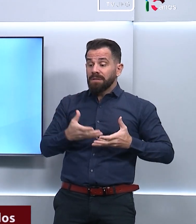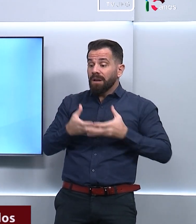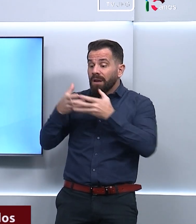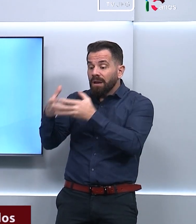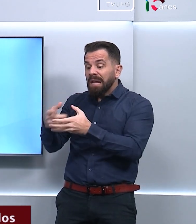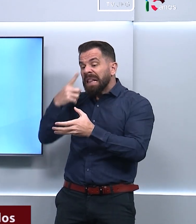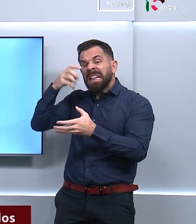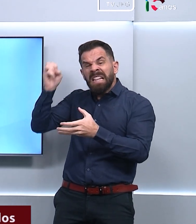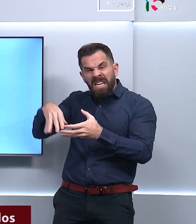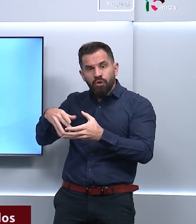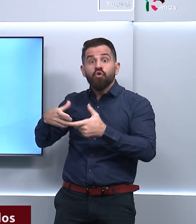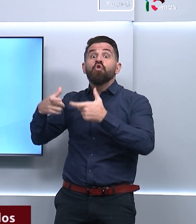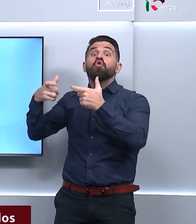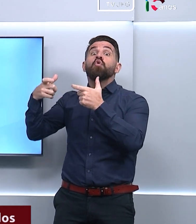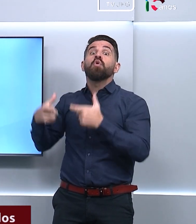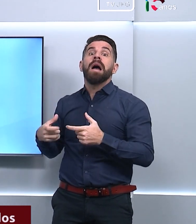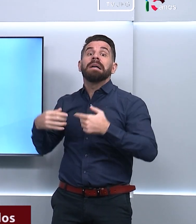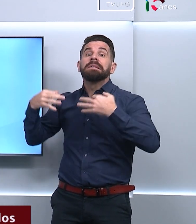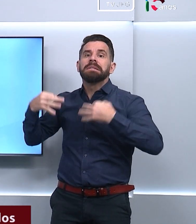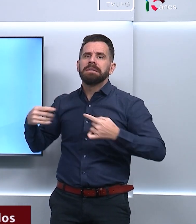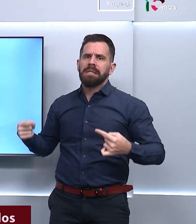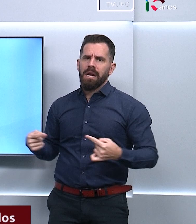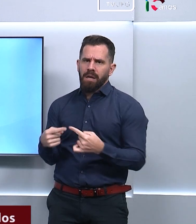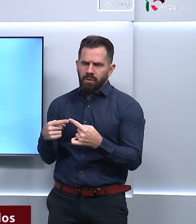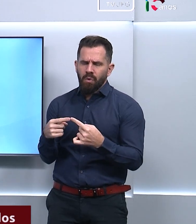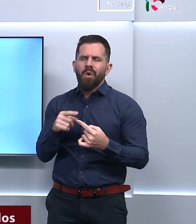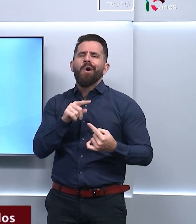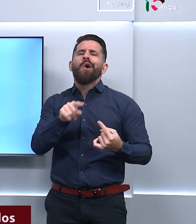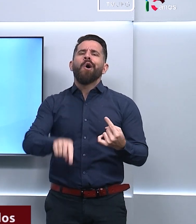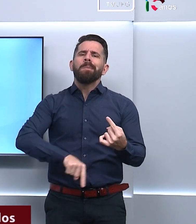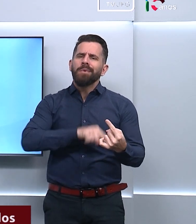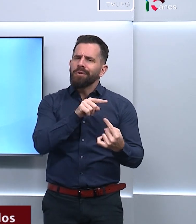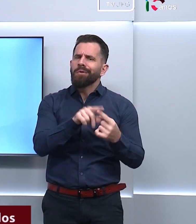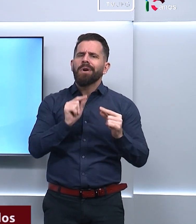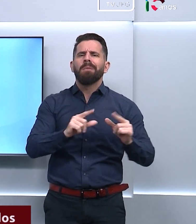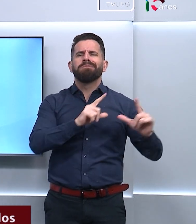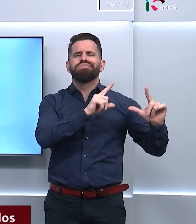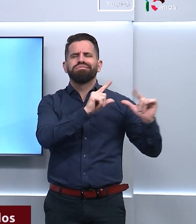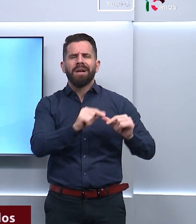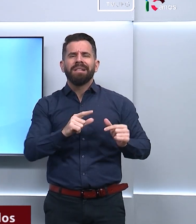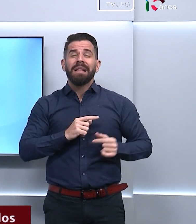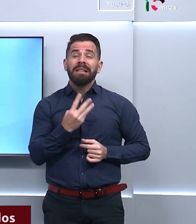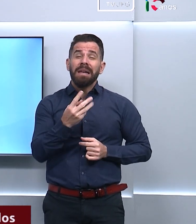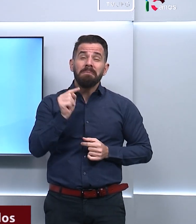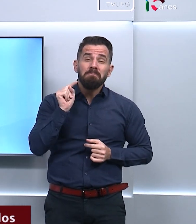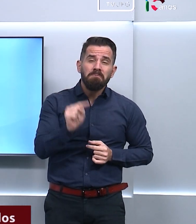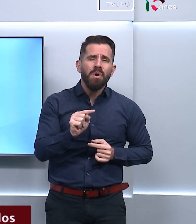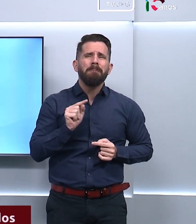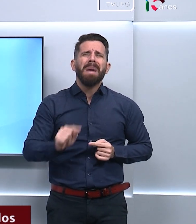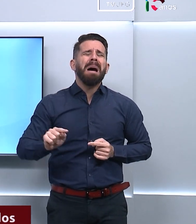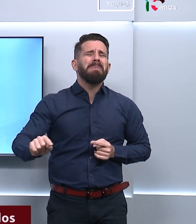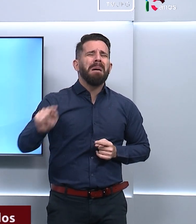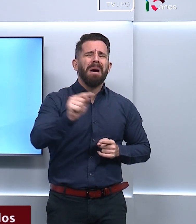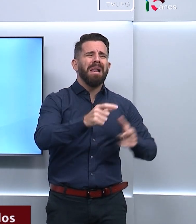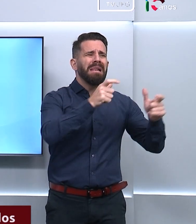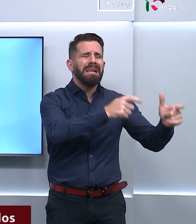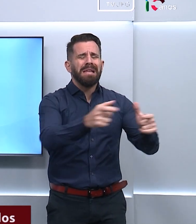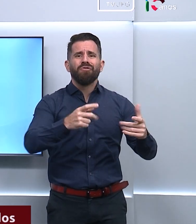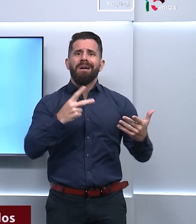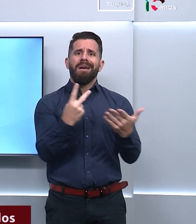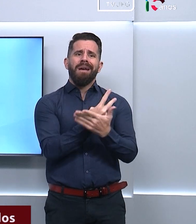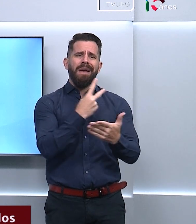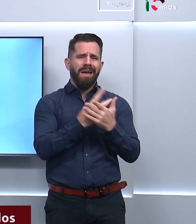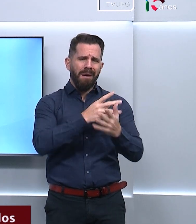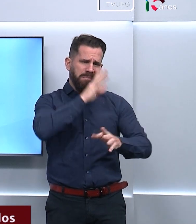e cumprir a meta de acabar com mais de 3 mil lixões que ainda existem no país. O prazo para o cumprimento